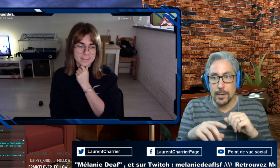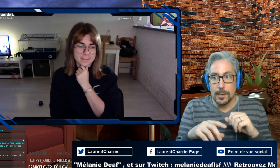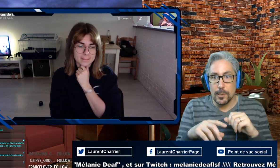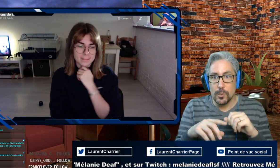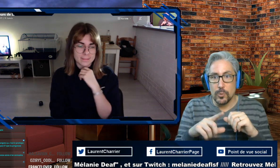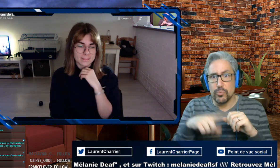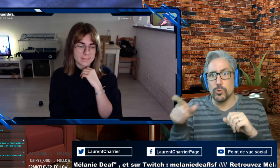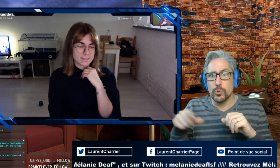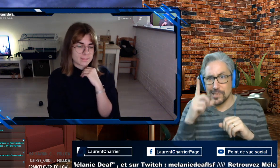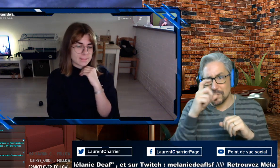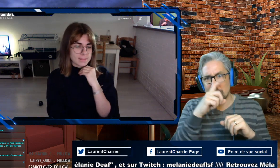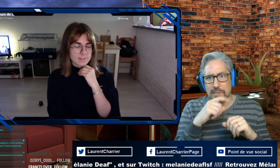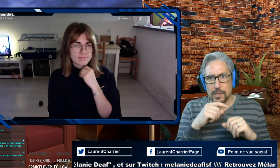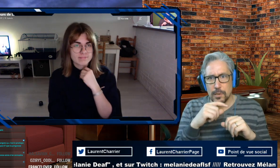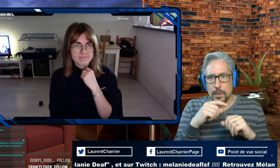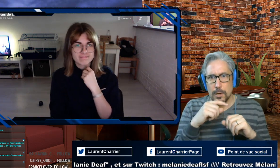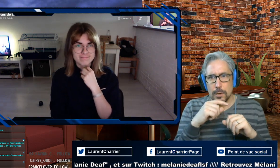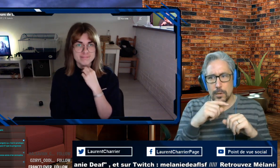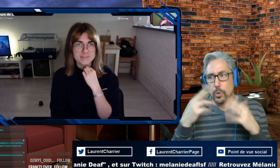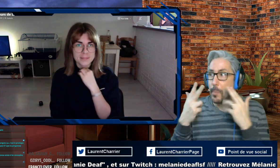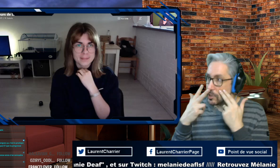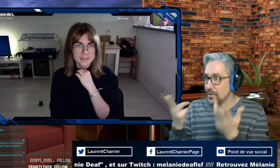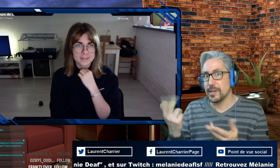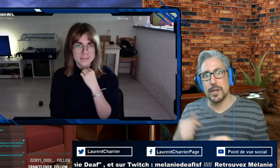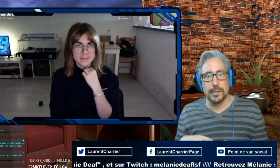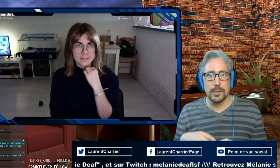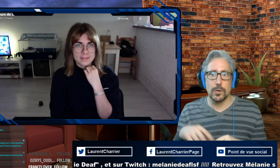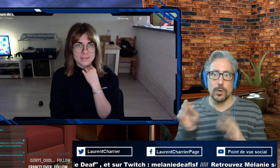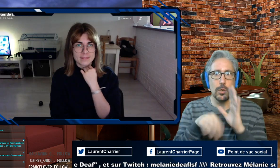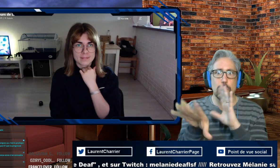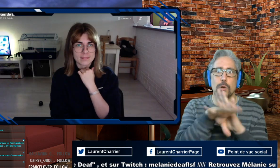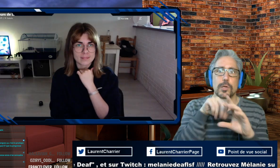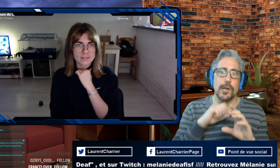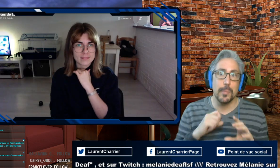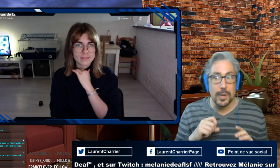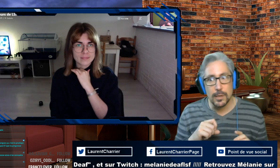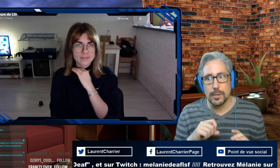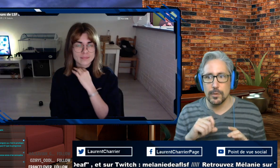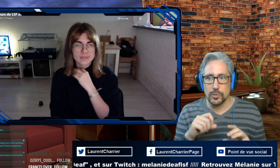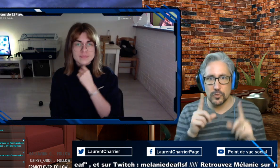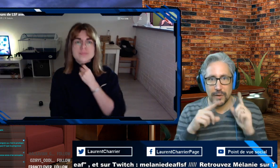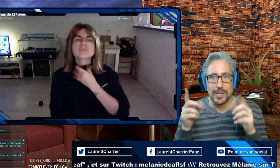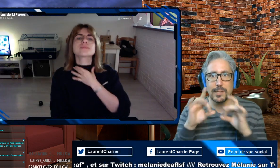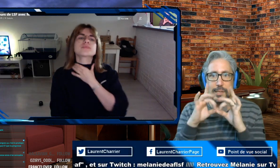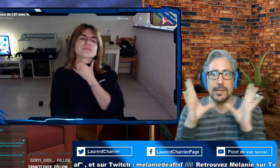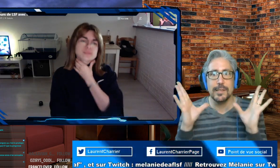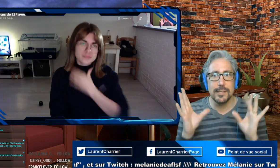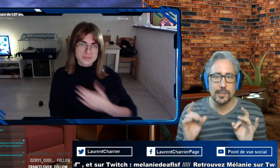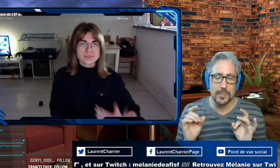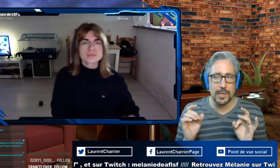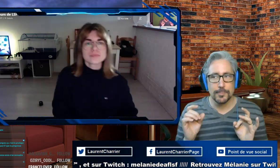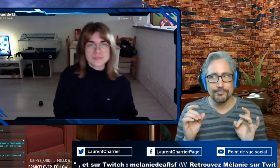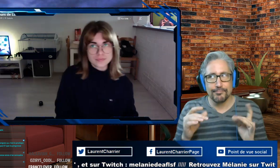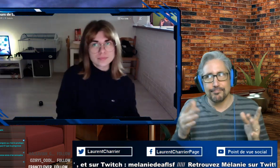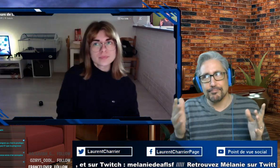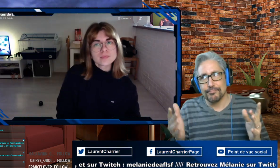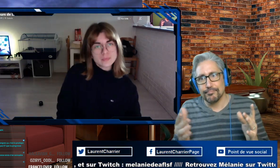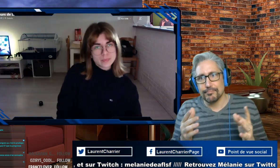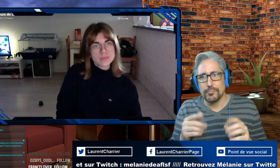semaines, pour d'autres c'est difficile. Donc après je vais regarder l'œil et la main, je vais regarder Elix, mais